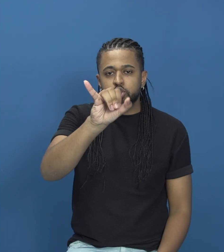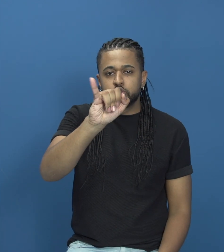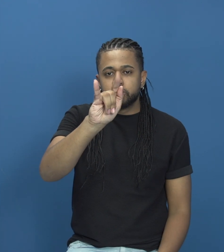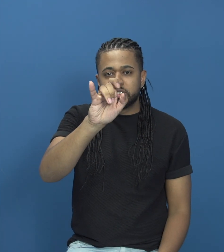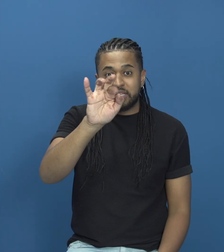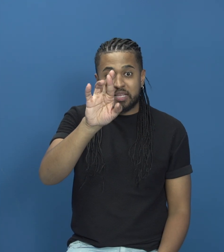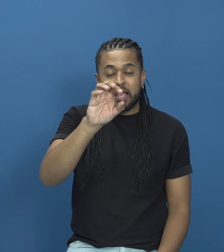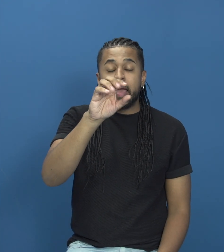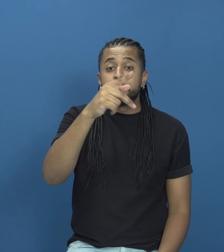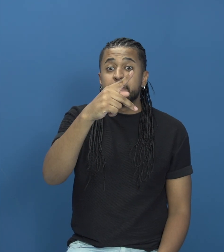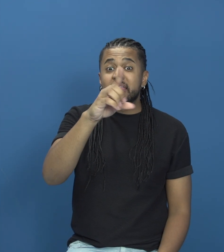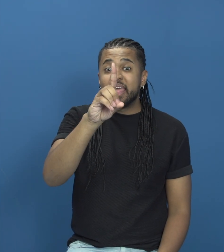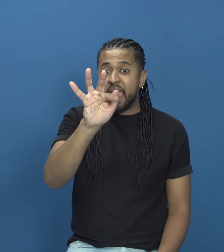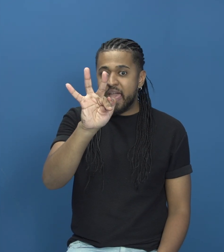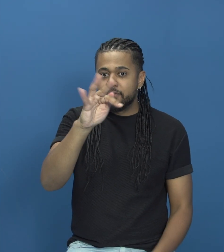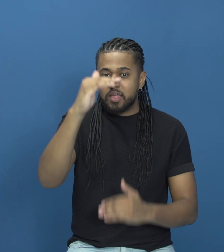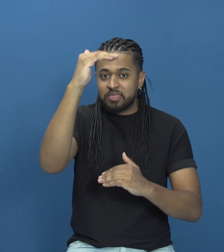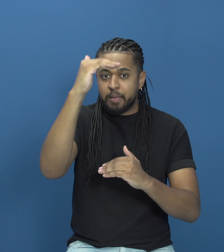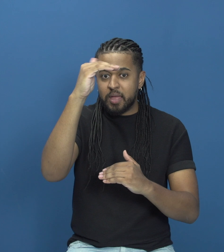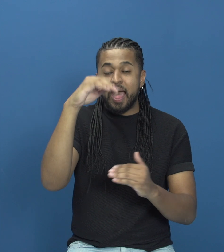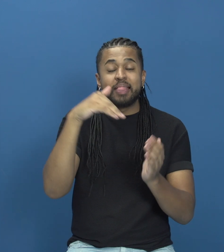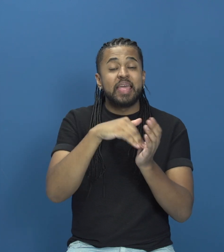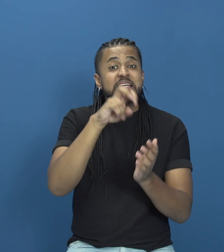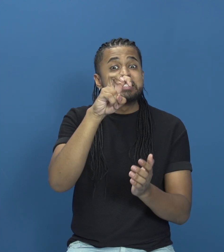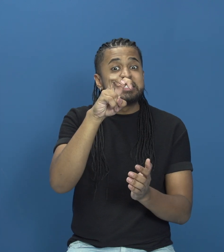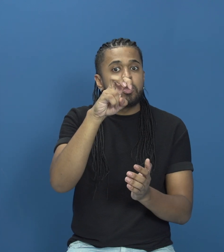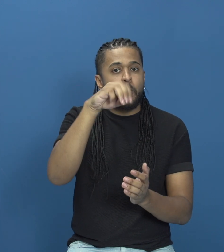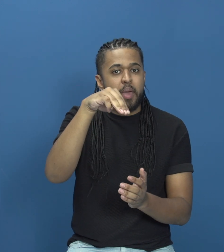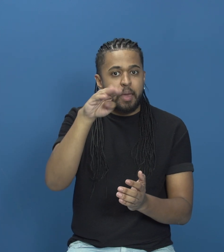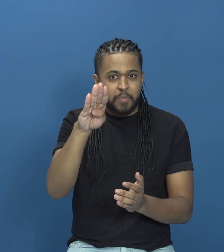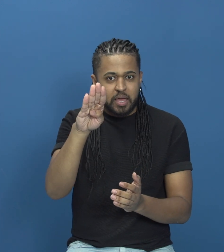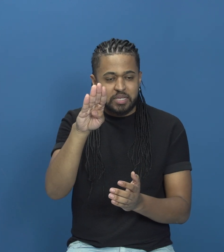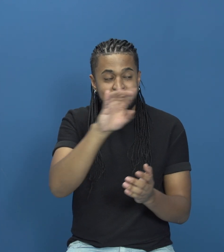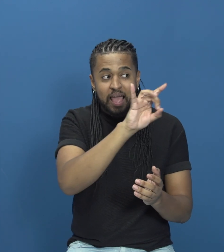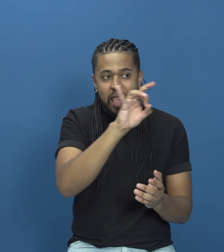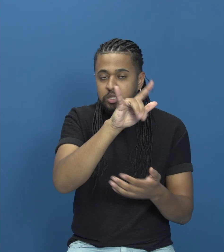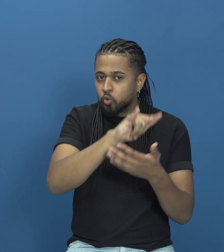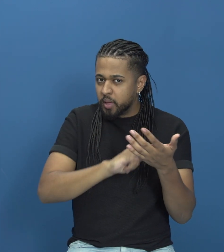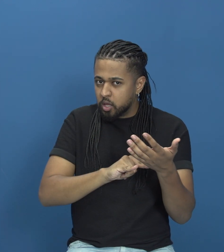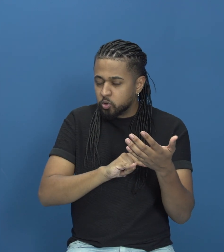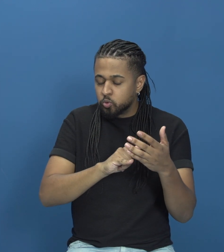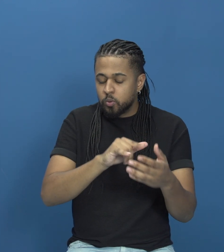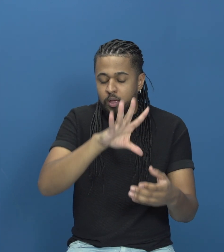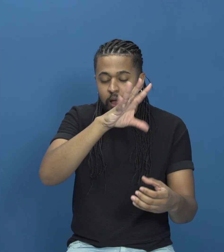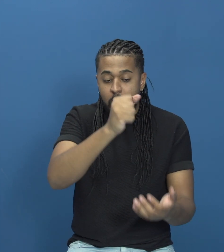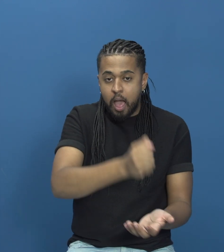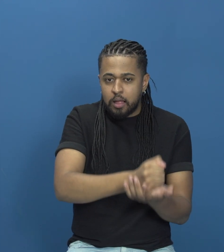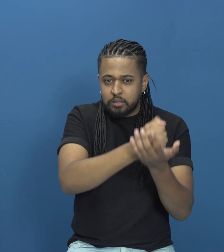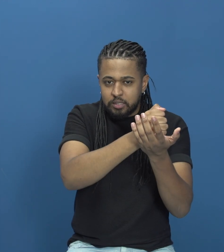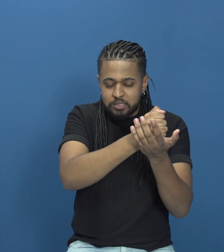e em tamanho até 5 MB por documento e anexar ao formulário